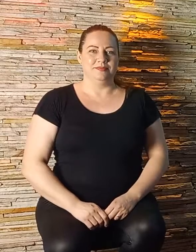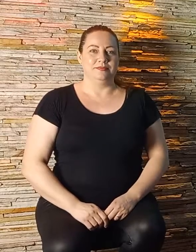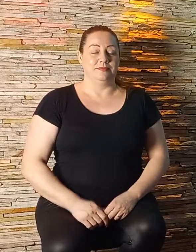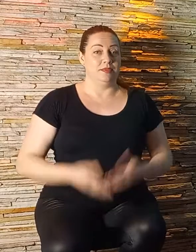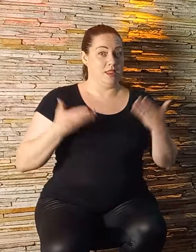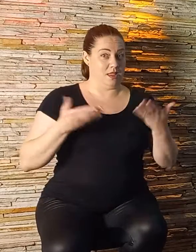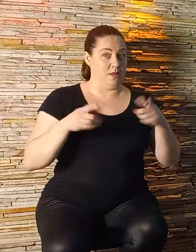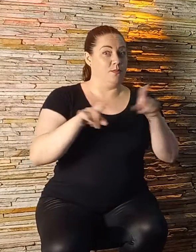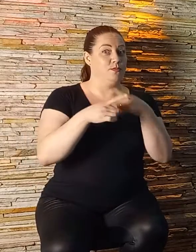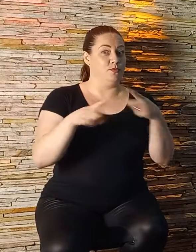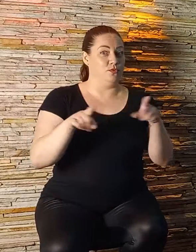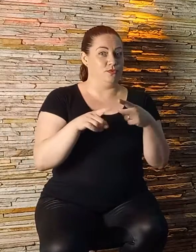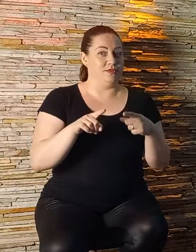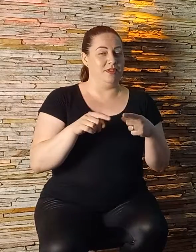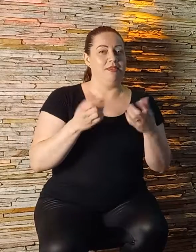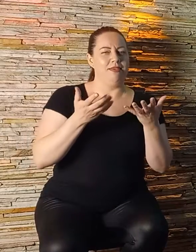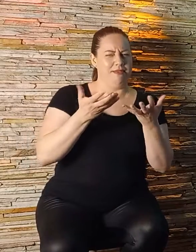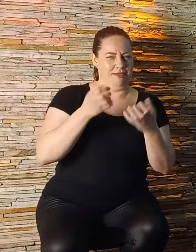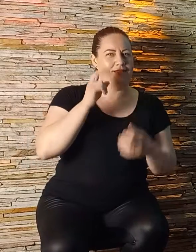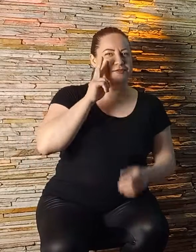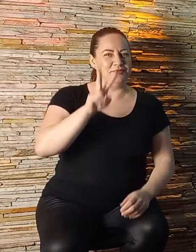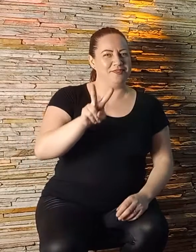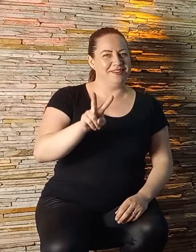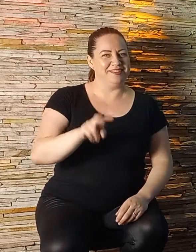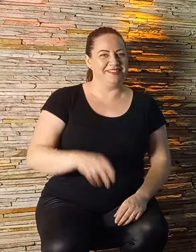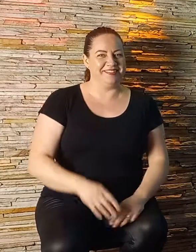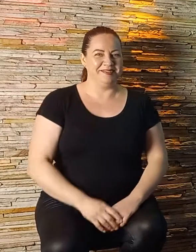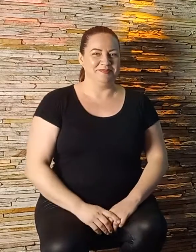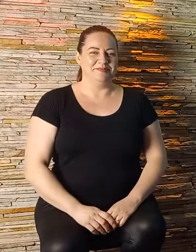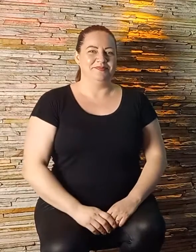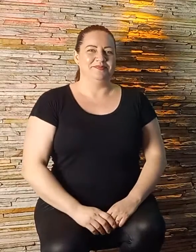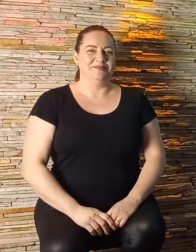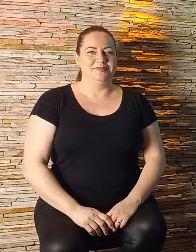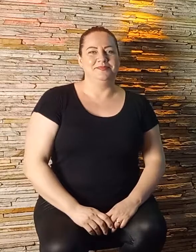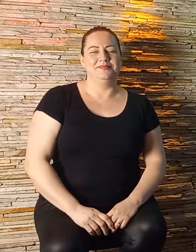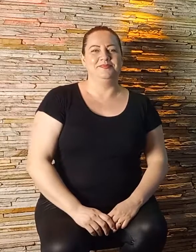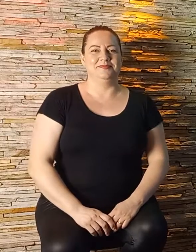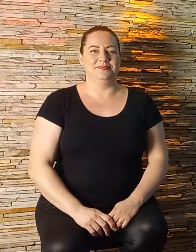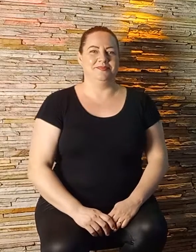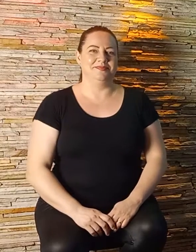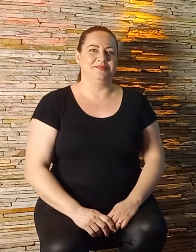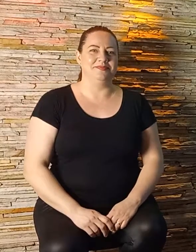essa música se chama quero ver E aí